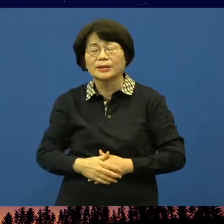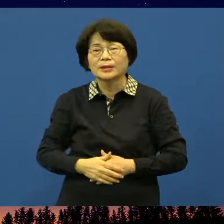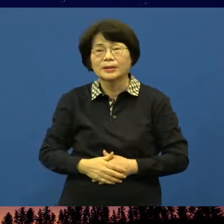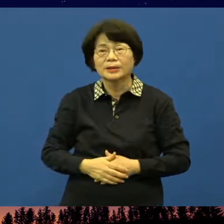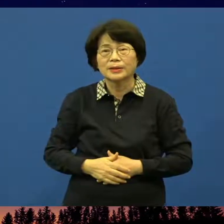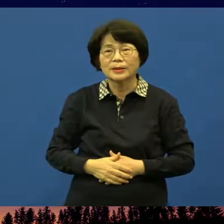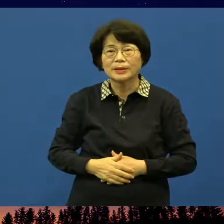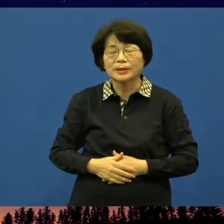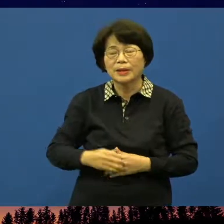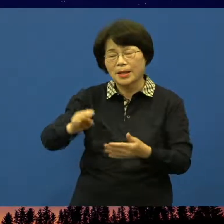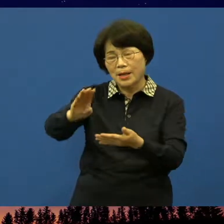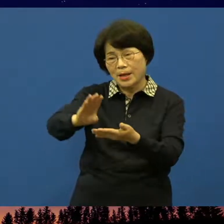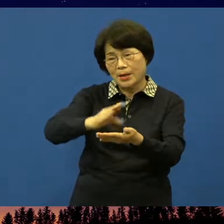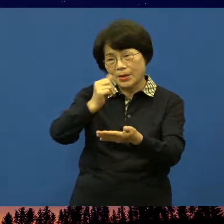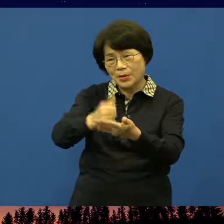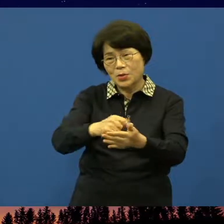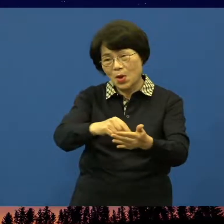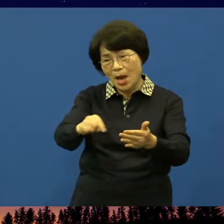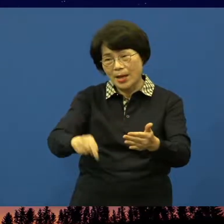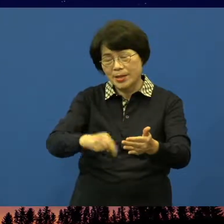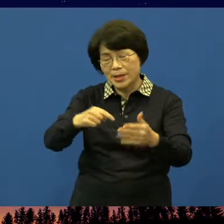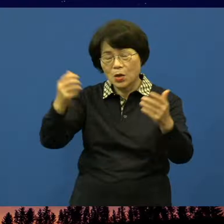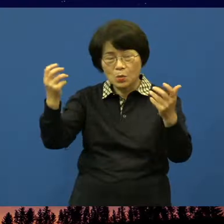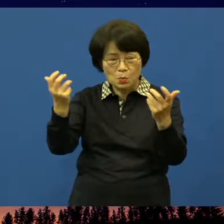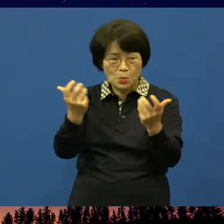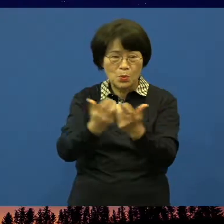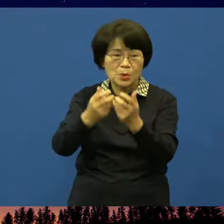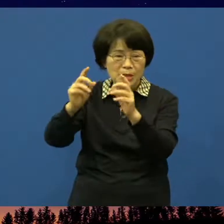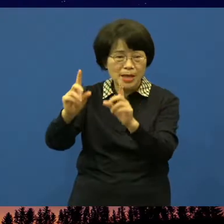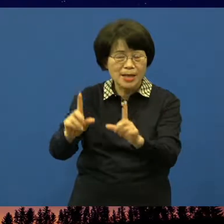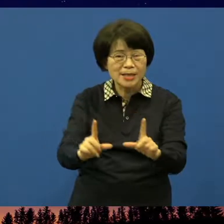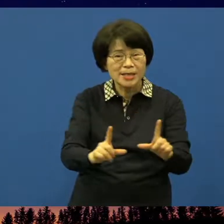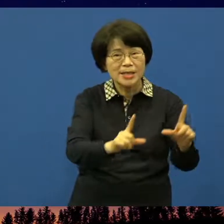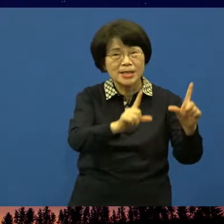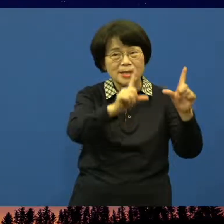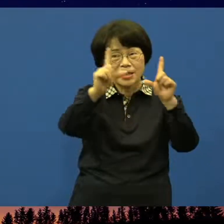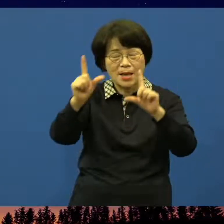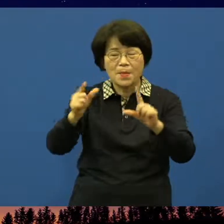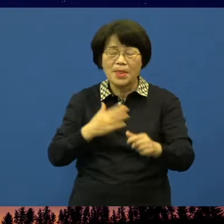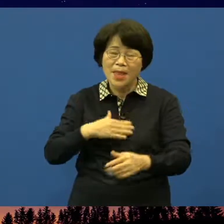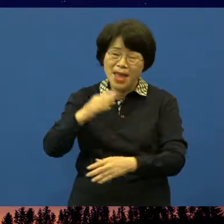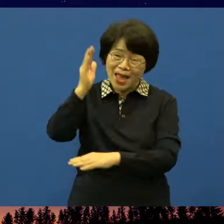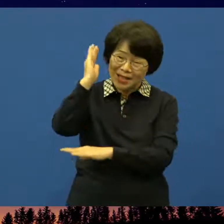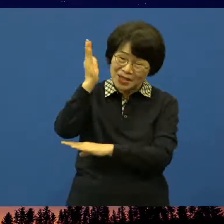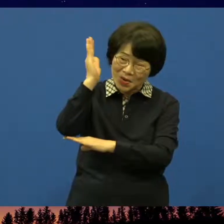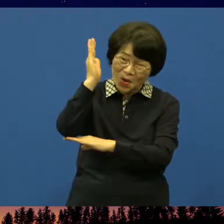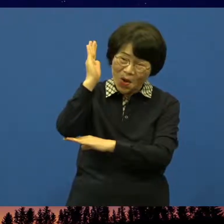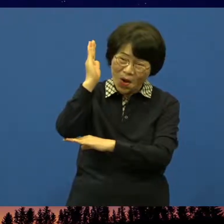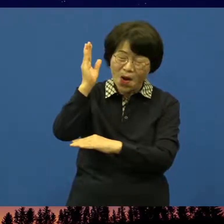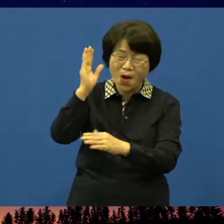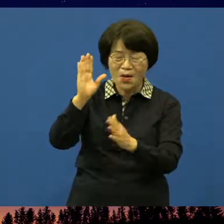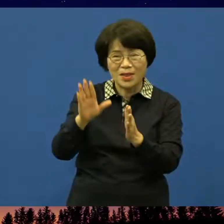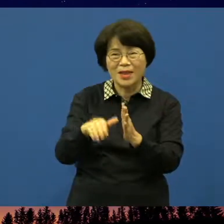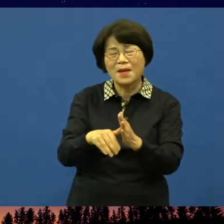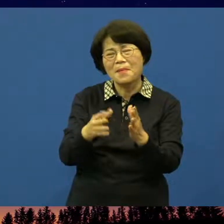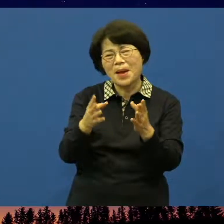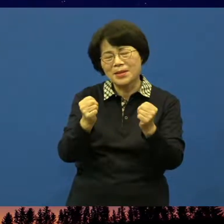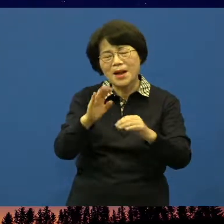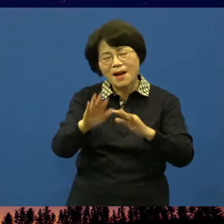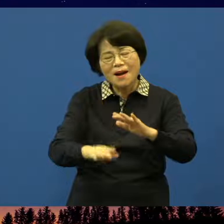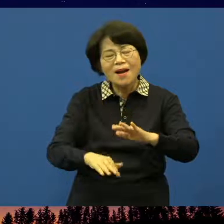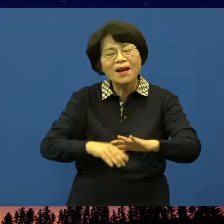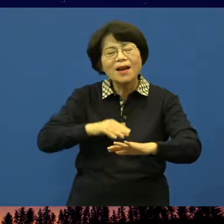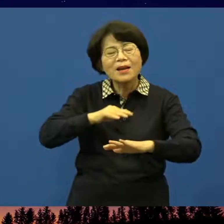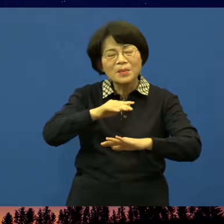우리가 이 그리스도 안에서 풍성한 삶, 제 설교 안에 굉장히 많이 담겨 있는 내용이에요. 흘러 넘치게 하라.